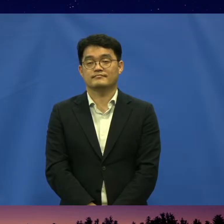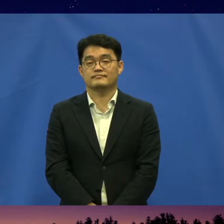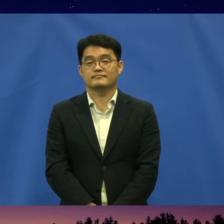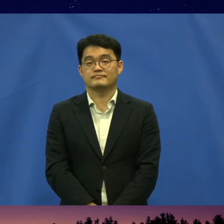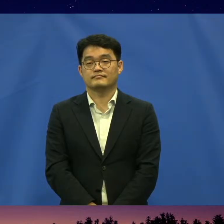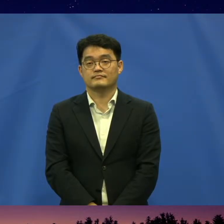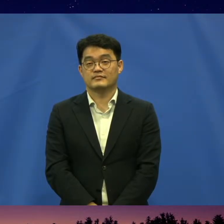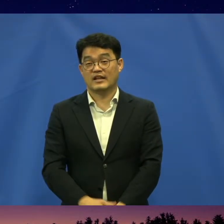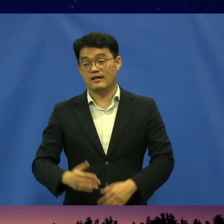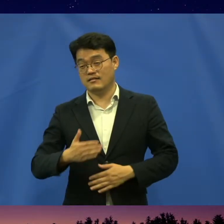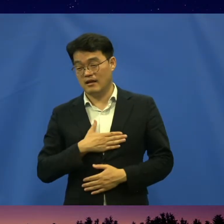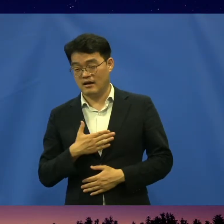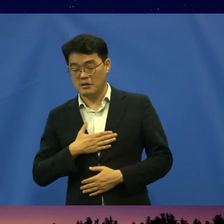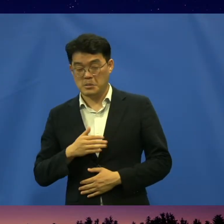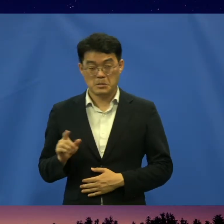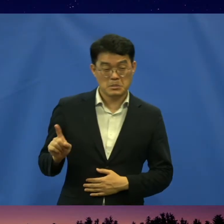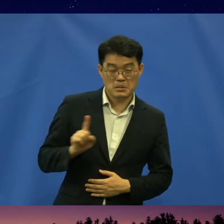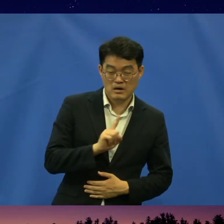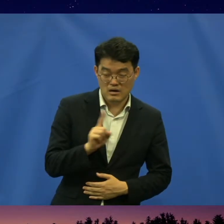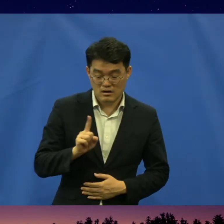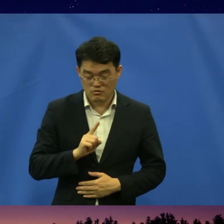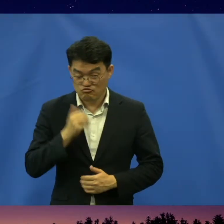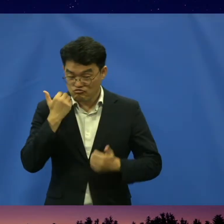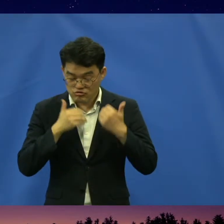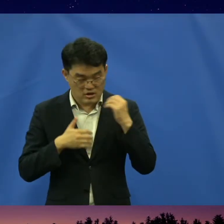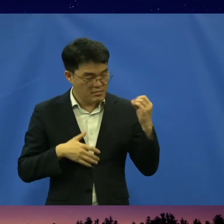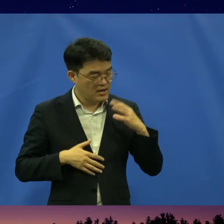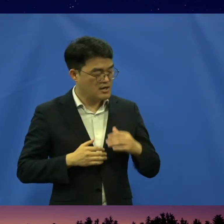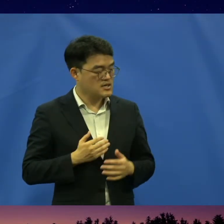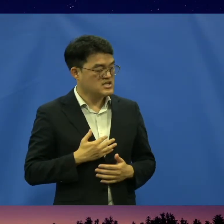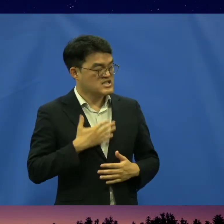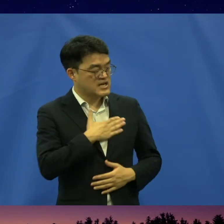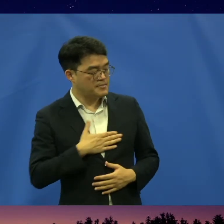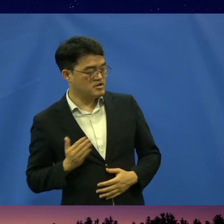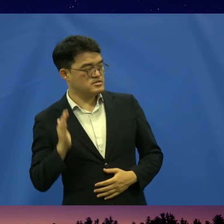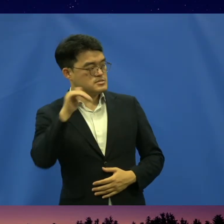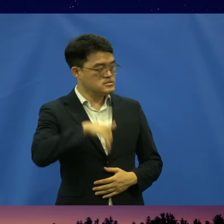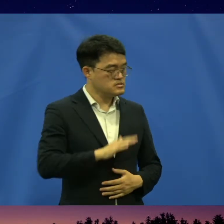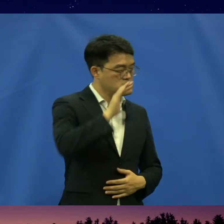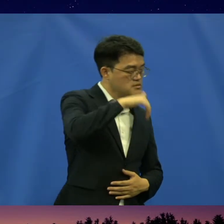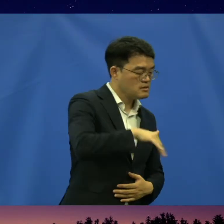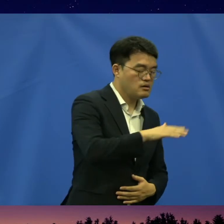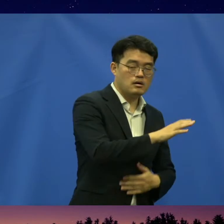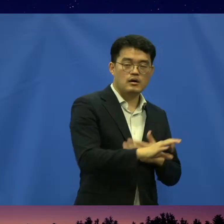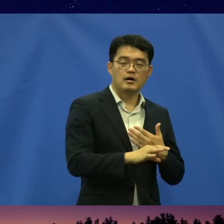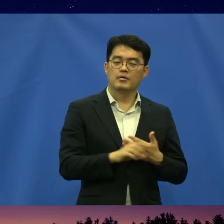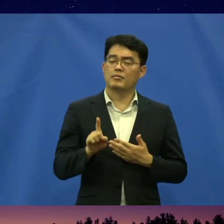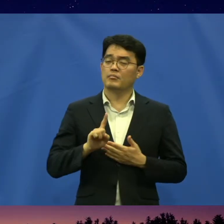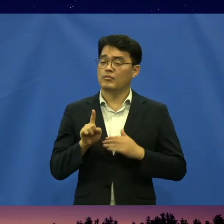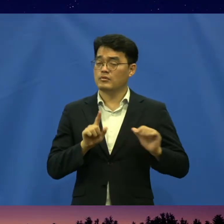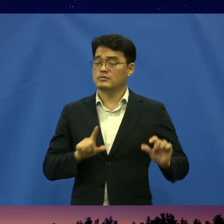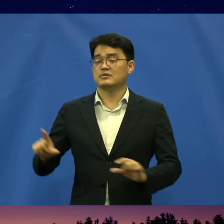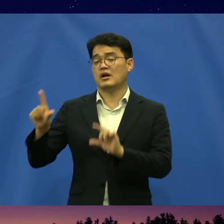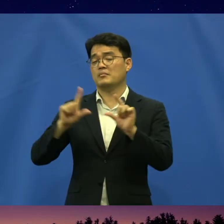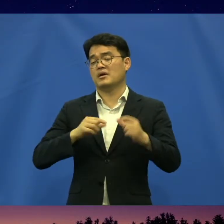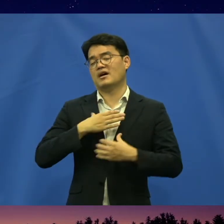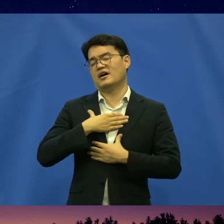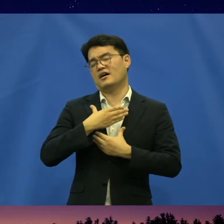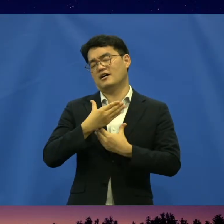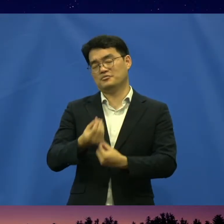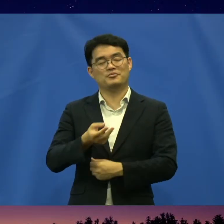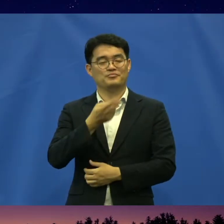내가 막 그냥 무슨 사건이나 누구의 말에 요동을 치면요, 아직 안정감이 없는 거예요. 물이 얕아. 그러니까 막